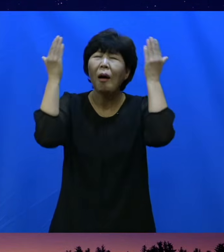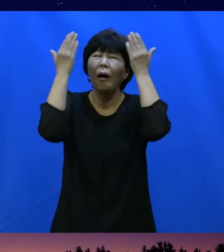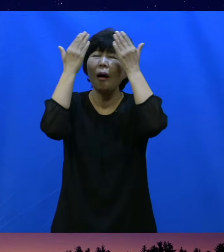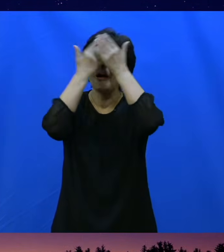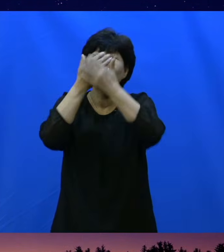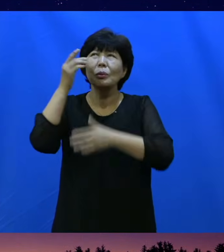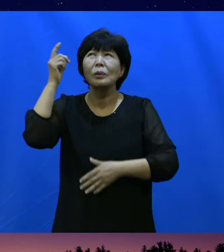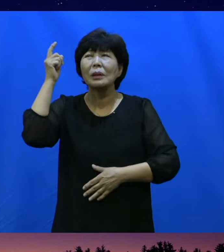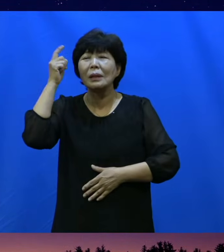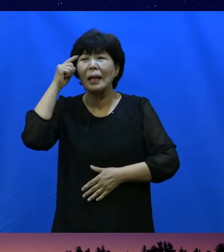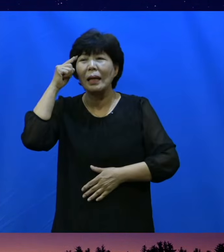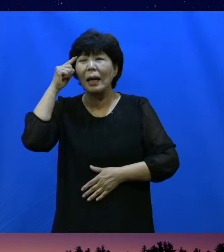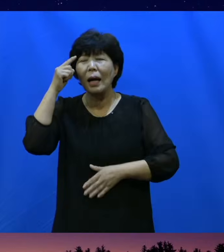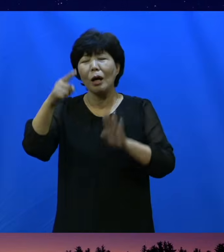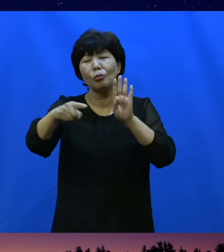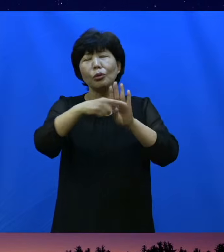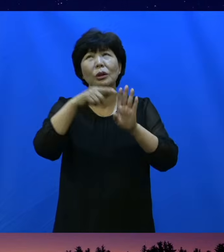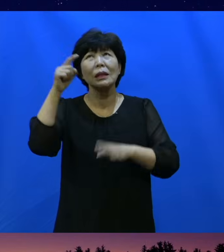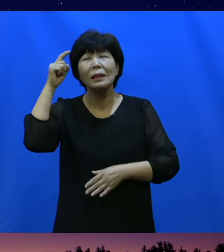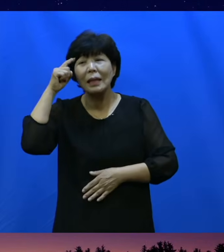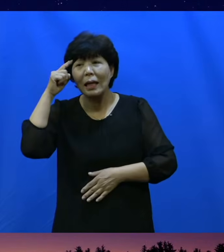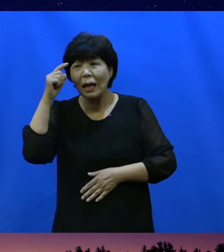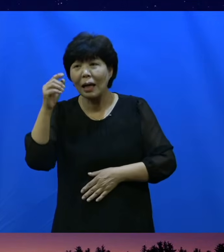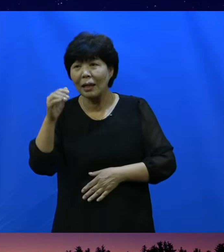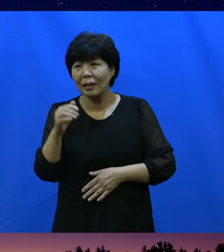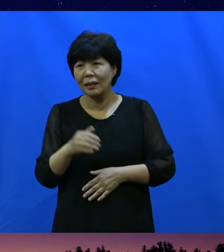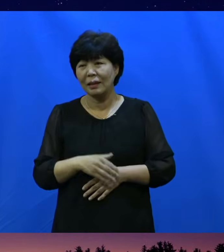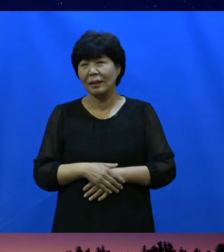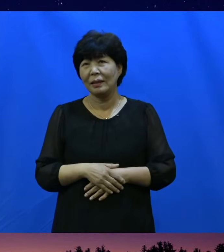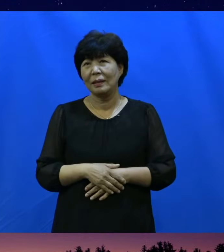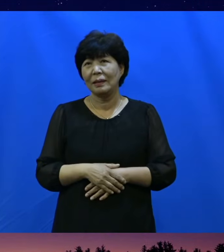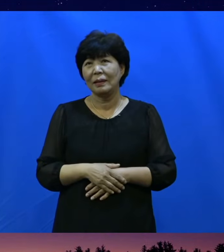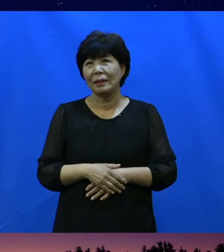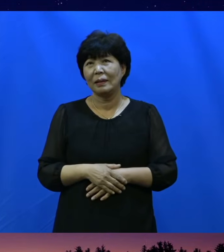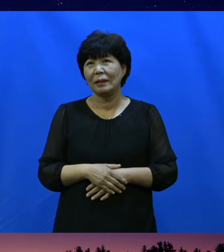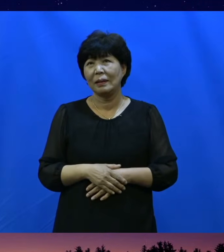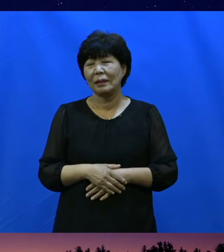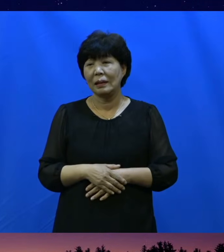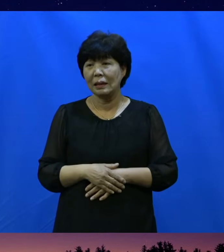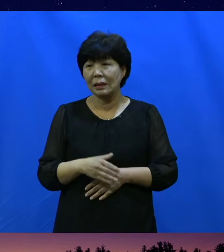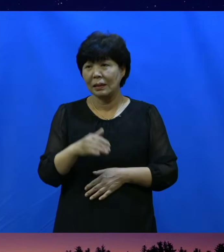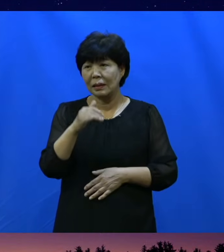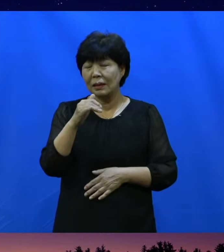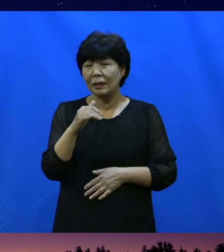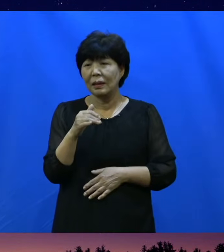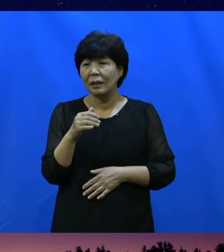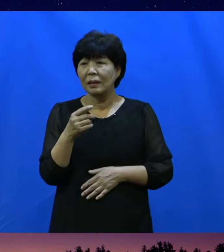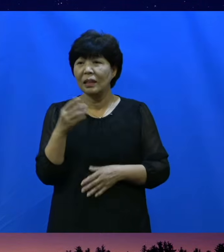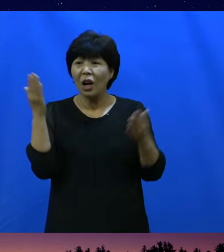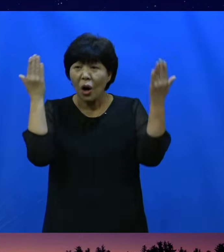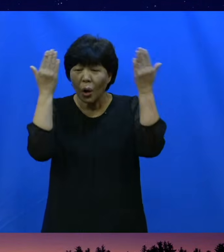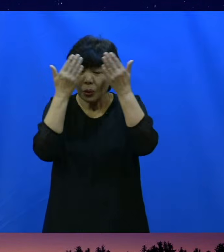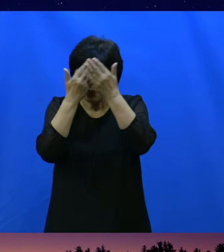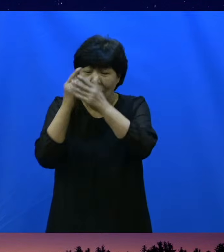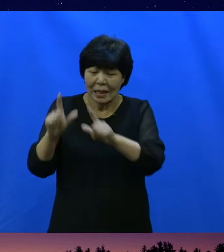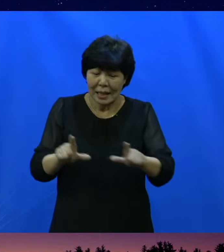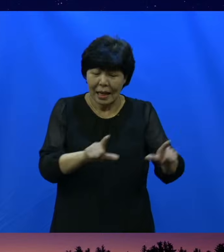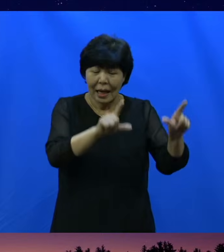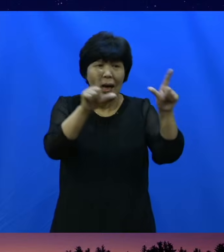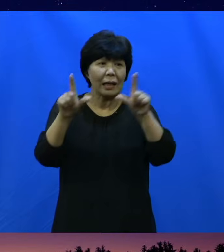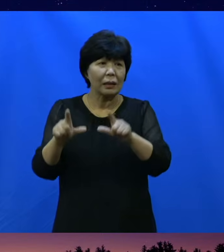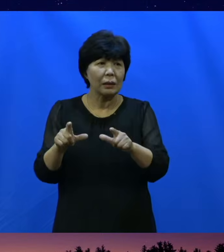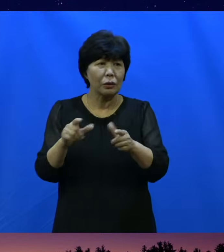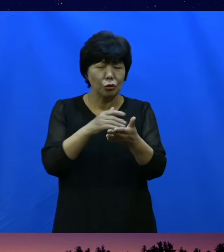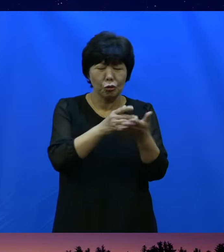감정에 내 생각과 마음이 완전히 사로잡혀 포로된 자처럼 어둡게 살아가는 수 없는 사람들을